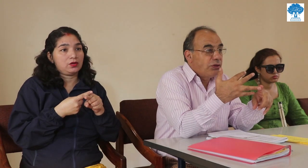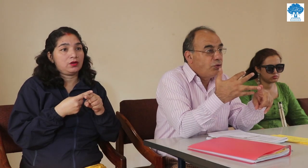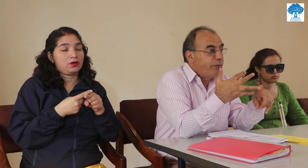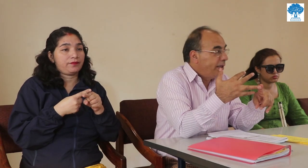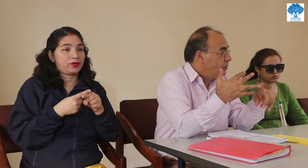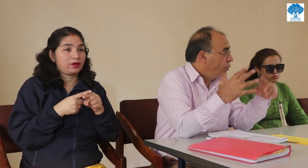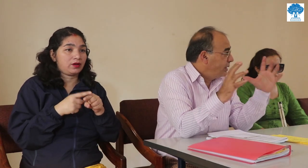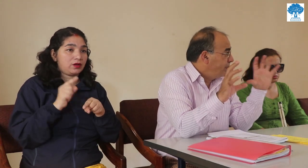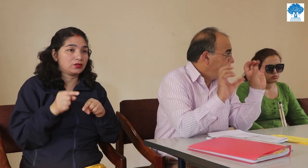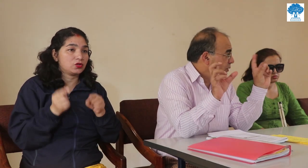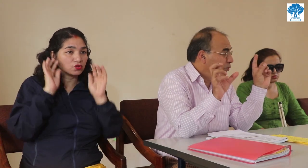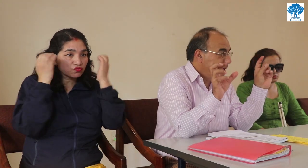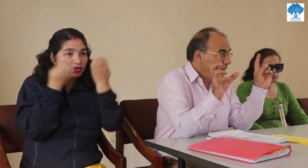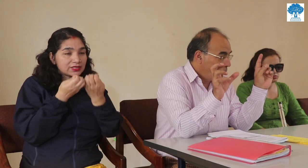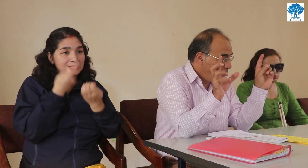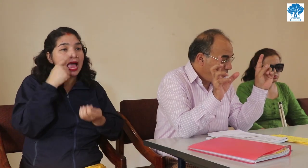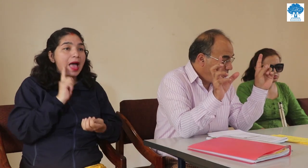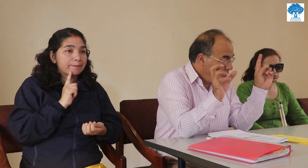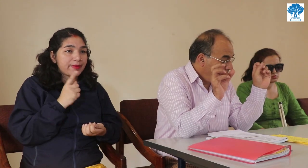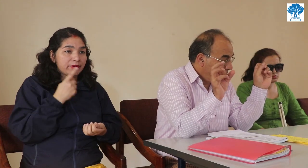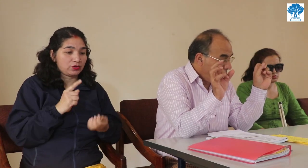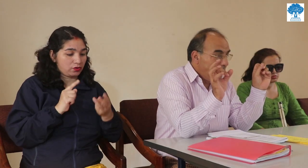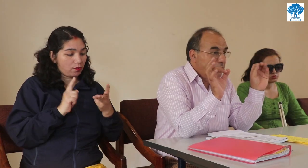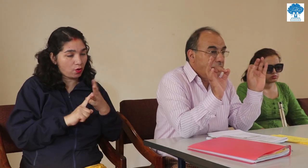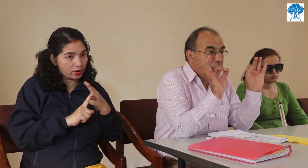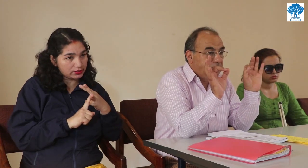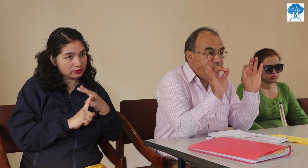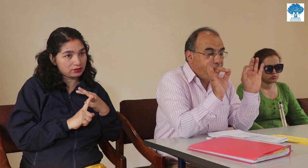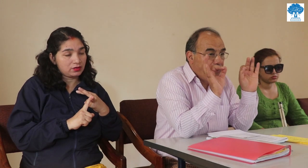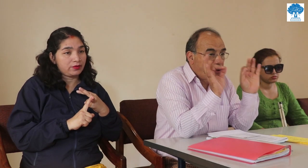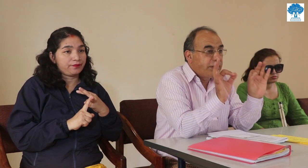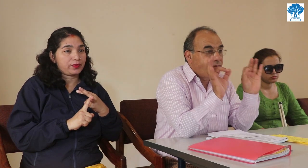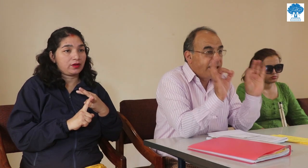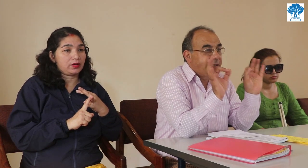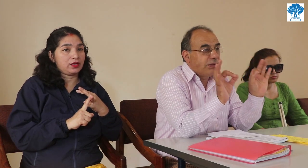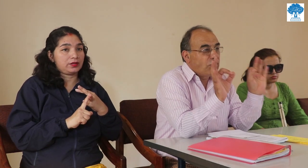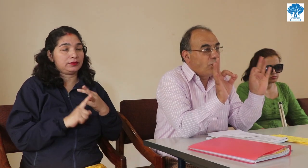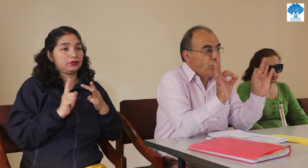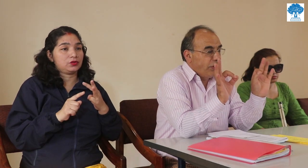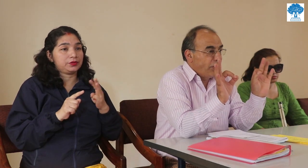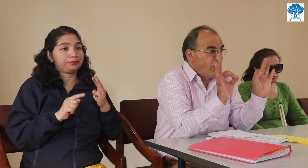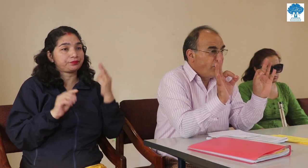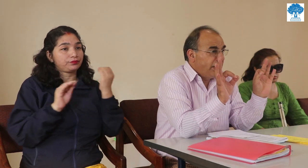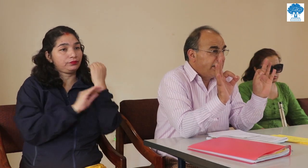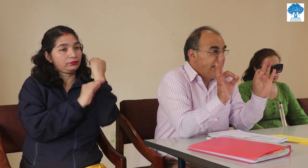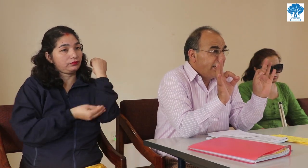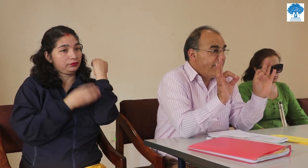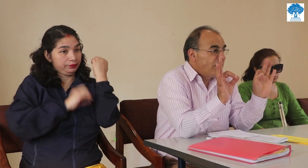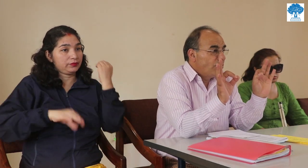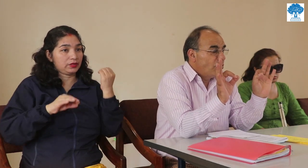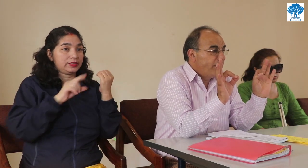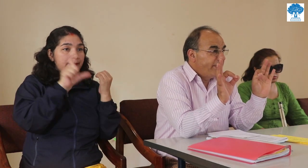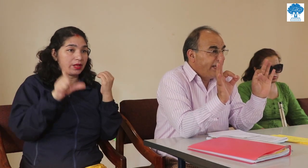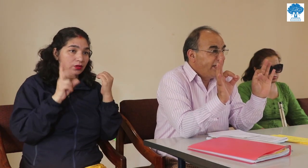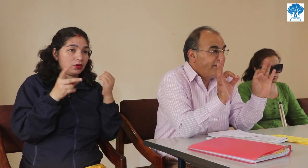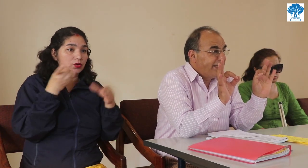सेफर मदरहुड भनेर सुरक्षित मातृत्व भन्ने अर्को एउटा कम्पोनेन्ट अनि एबोर्सन रिलेटेड अर्को एउटा कम्पोनेन्ट नेपालको